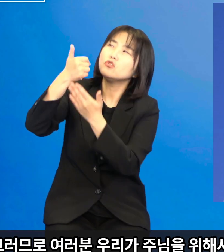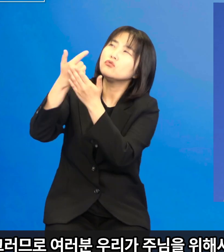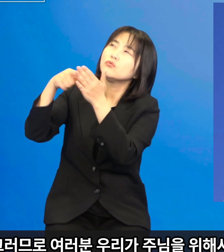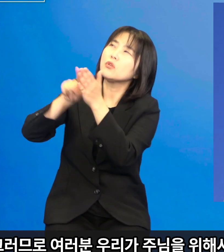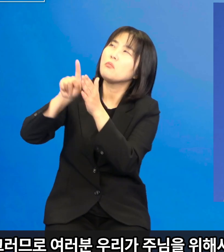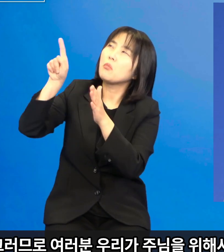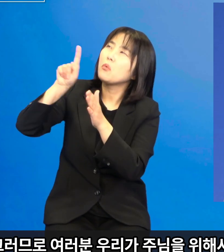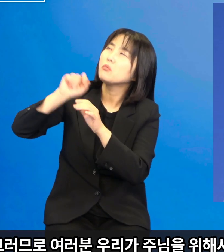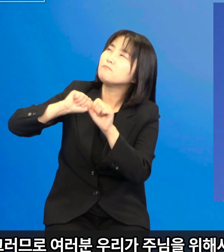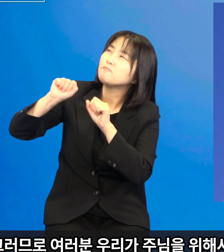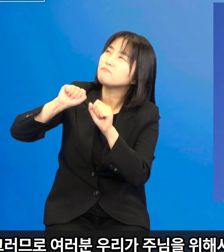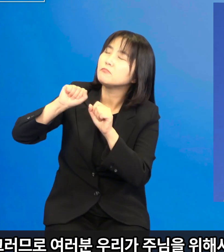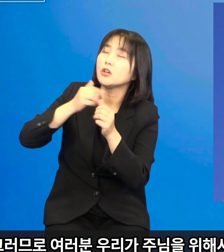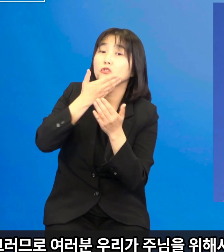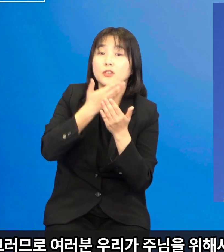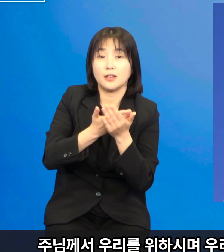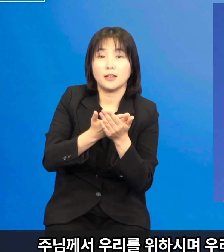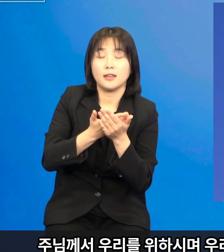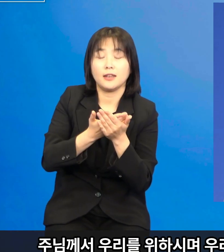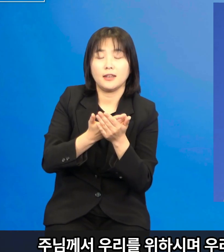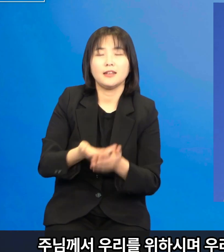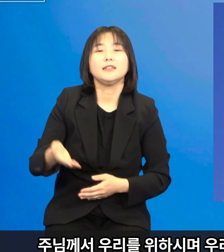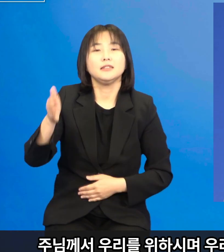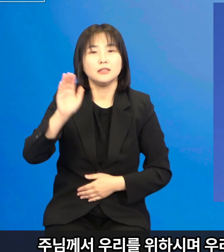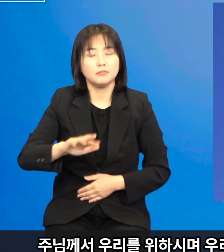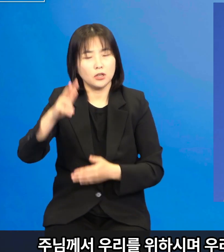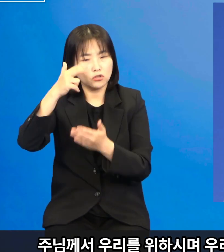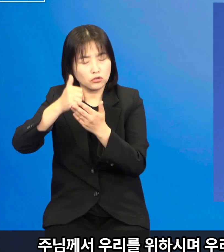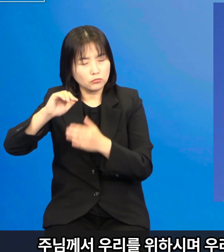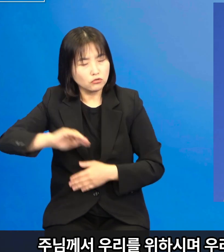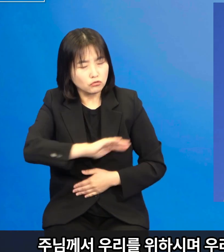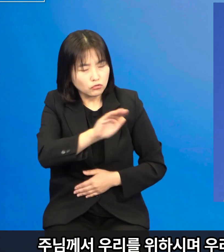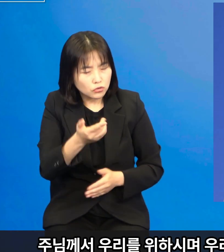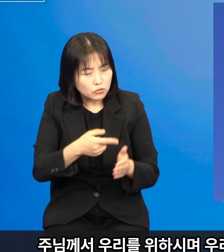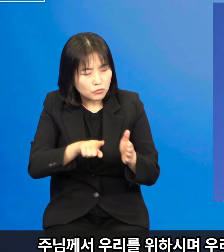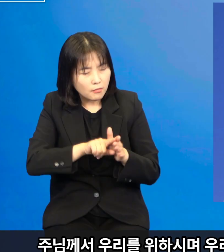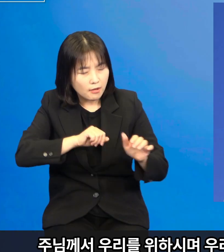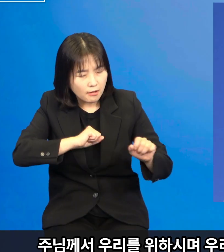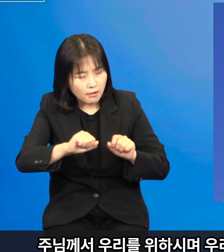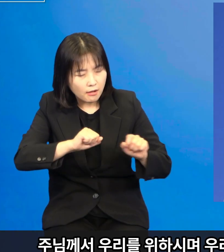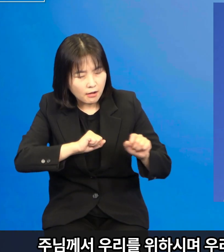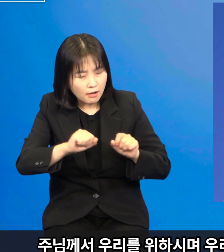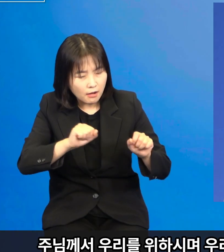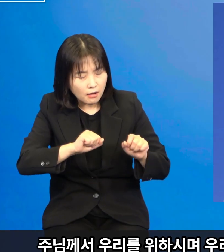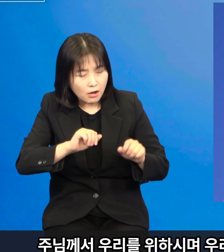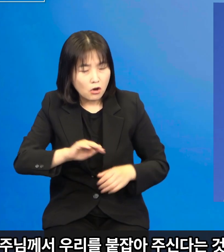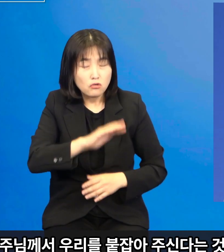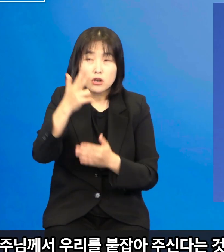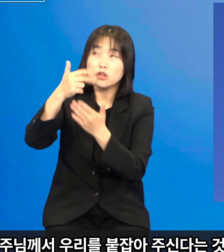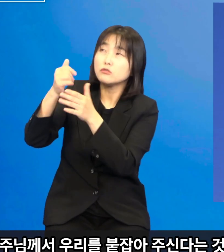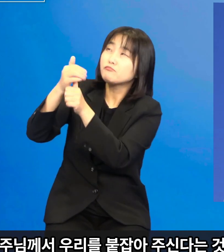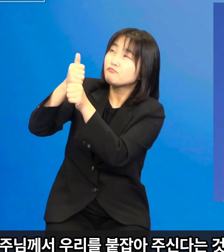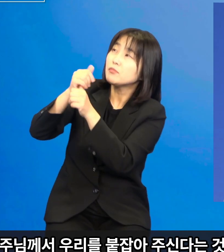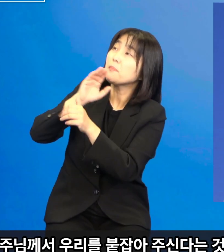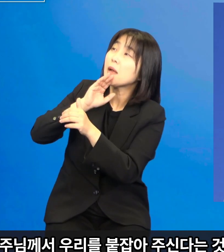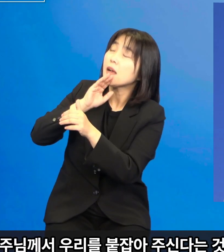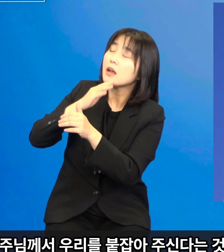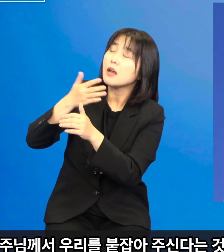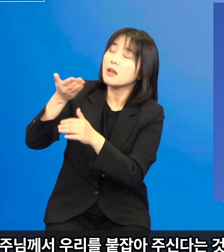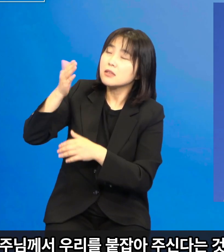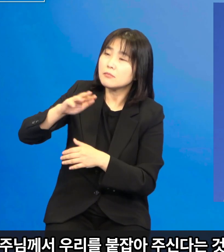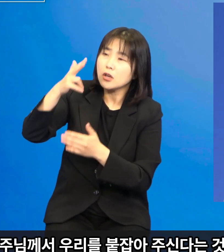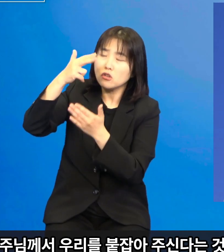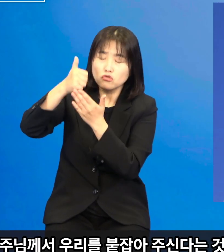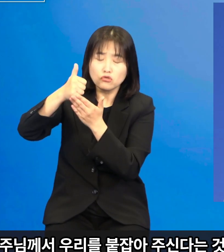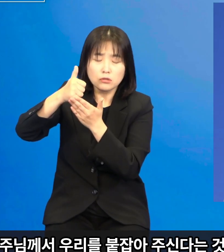하는 것, 그것도 귀한 마음이지만 주님께서 우리를 위해 하시며 우리가 주님을 붙잡는 것도 맞지만 주님께서 우리를 붙잡아